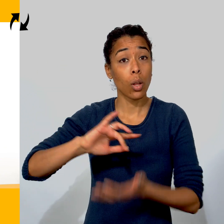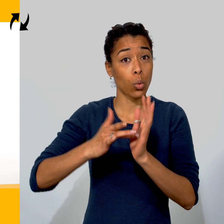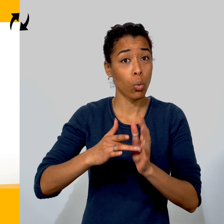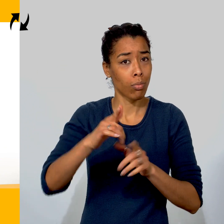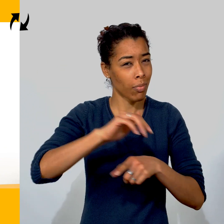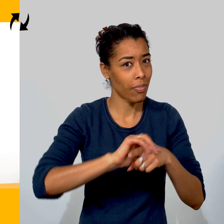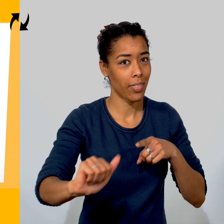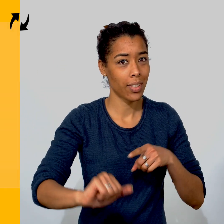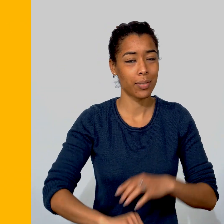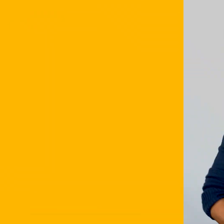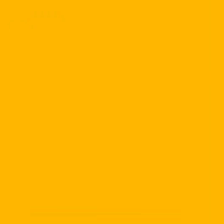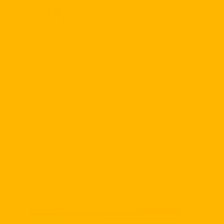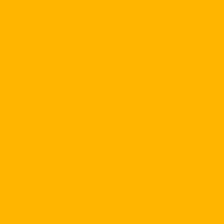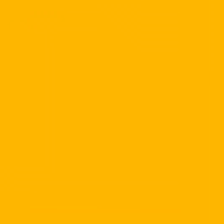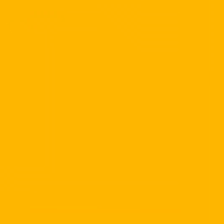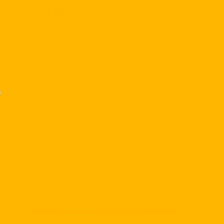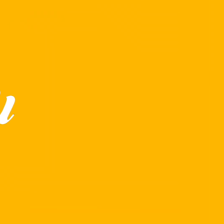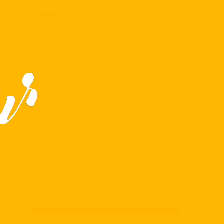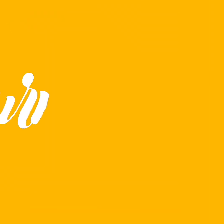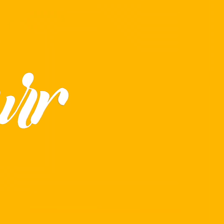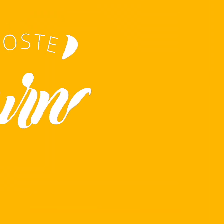Faites tout ce qu'il vous dira.